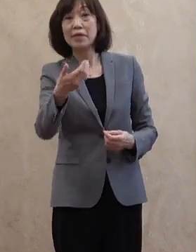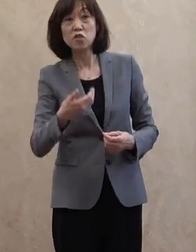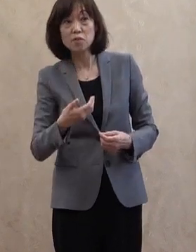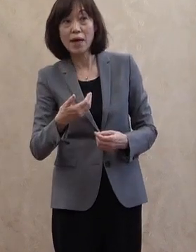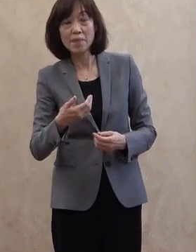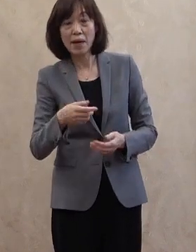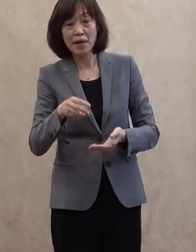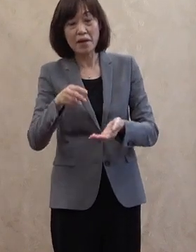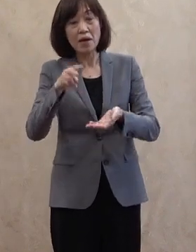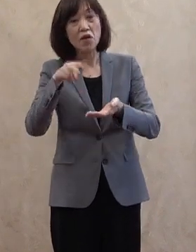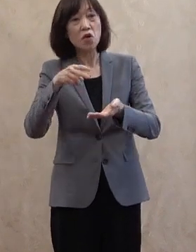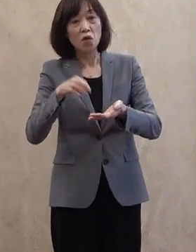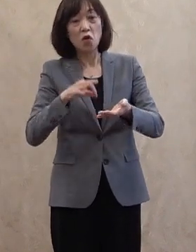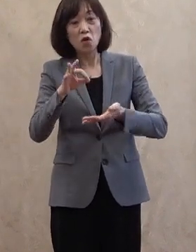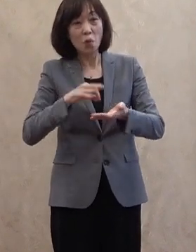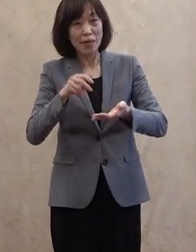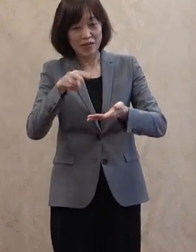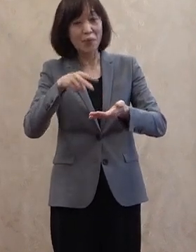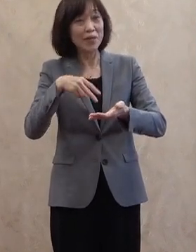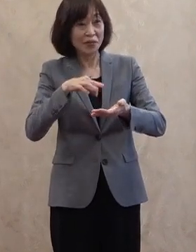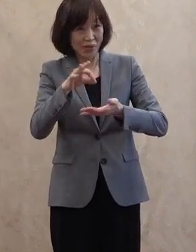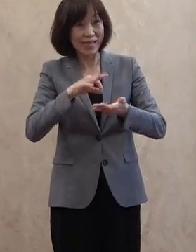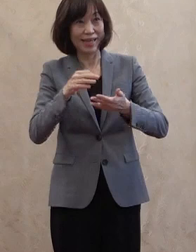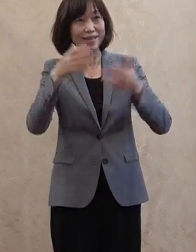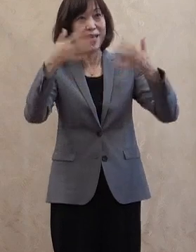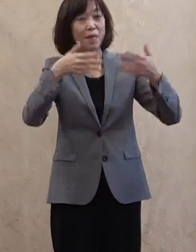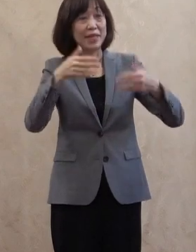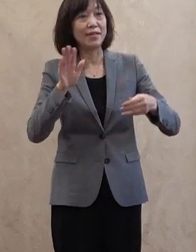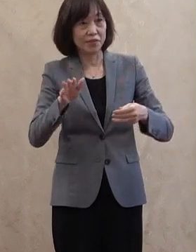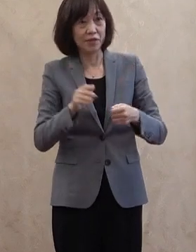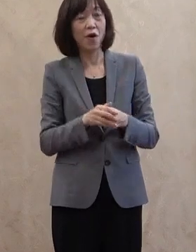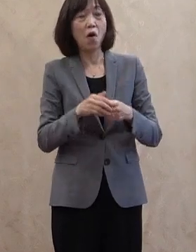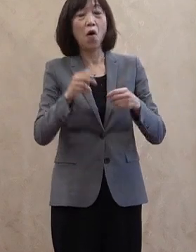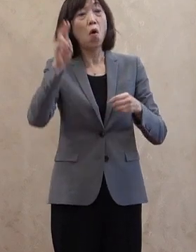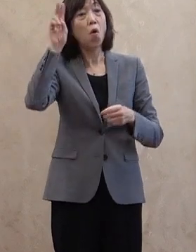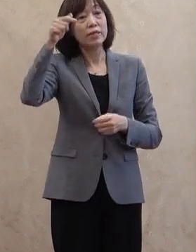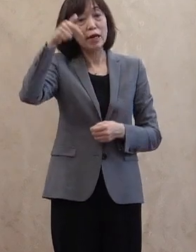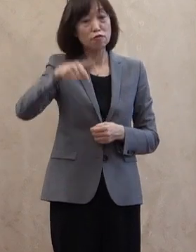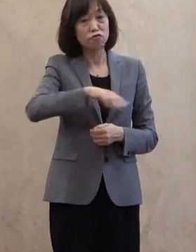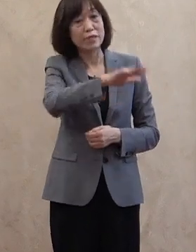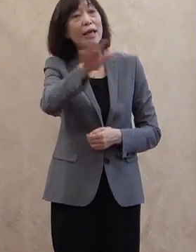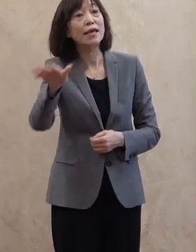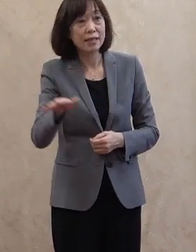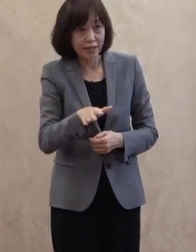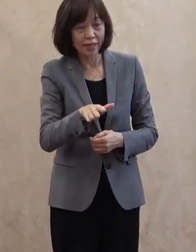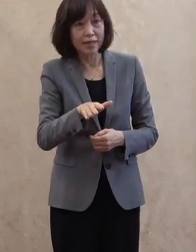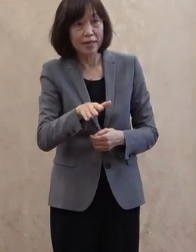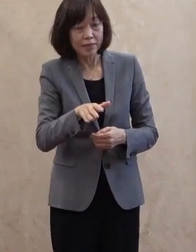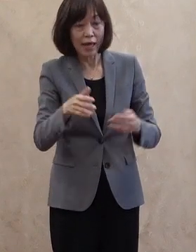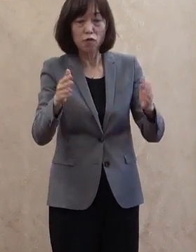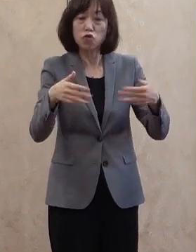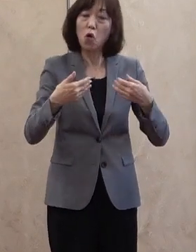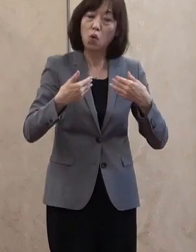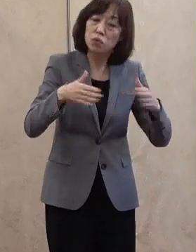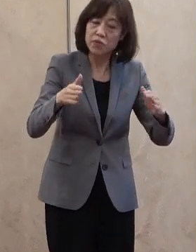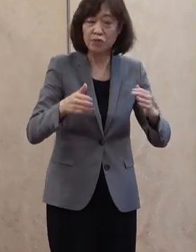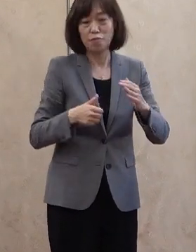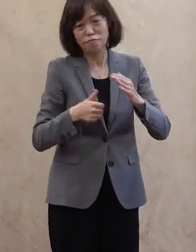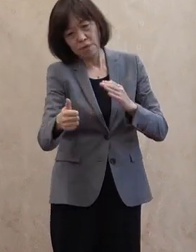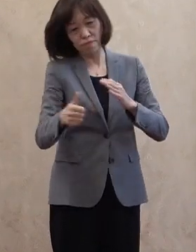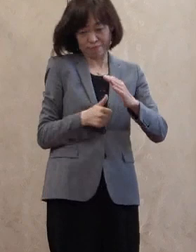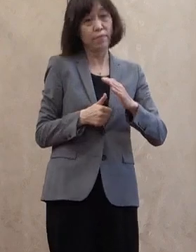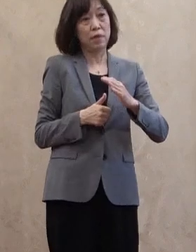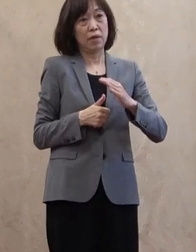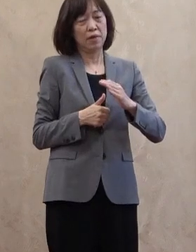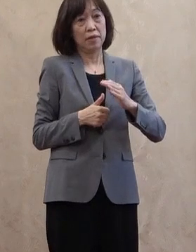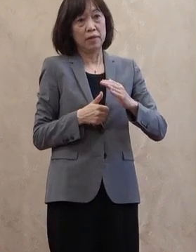読売テレビの小木です。大阪府内全域で不要不急の外出自粛を求めるということですが、これ聖火リ